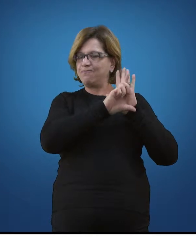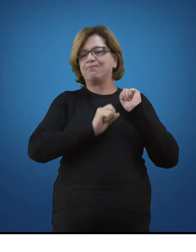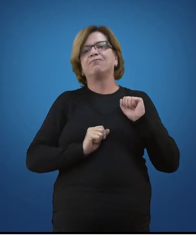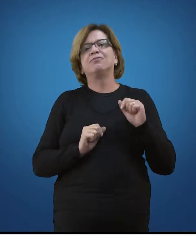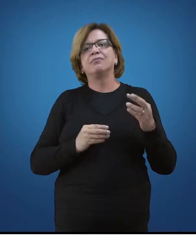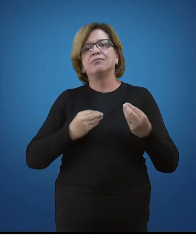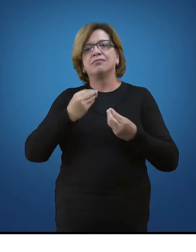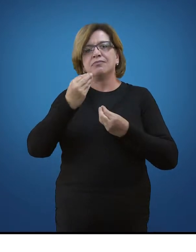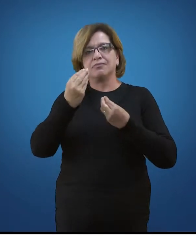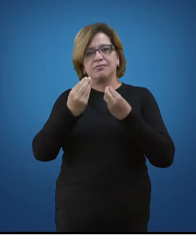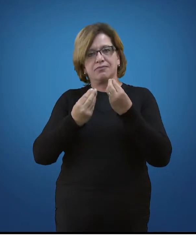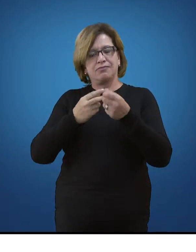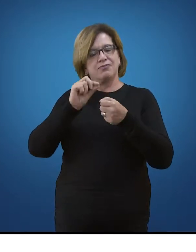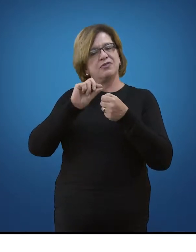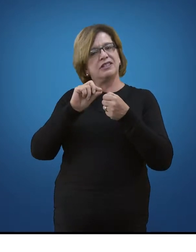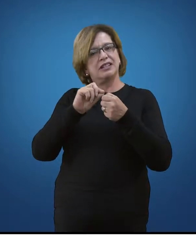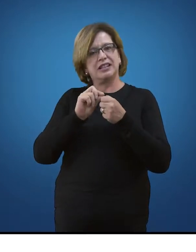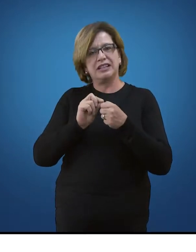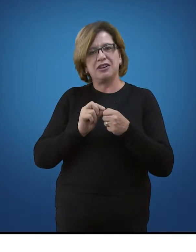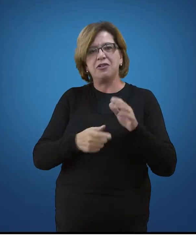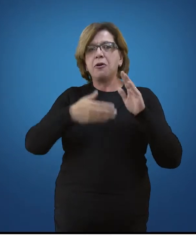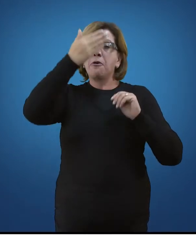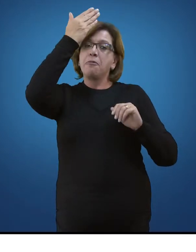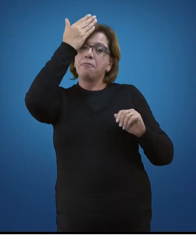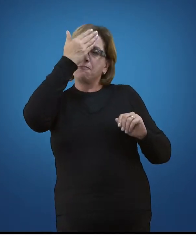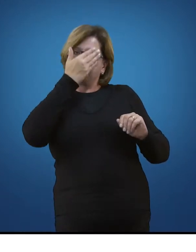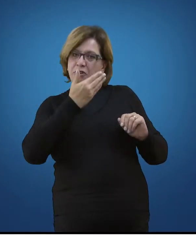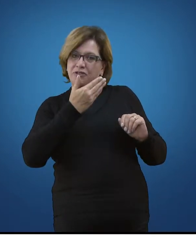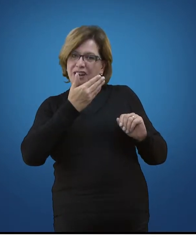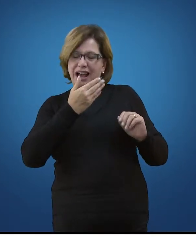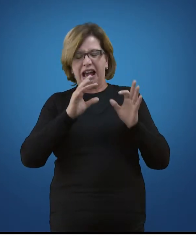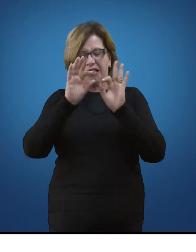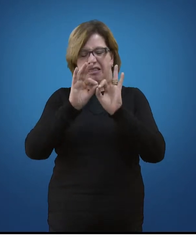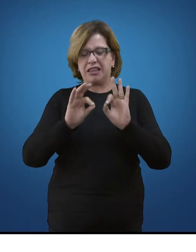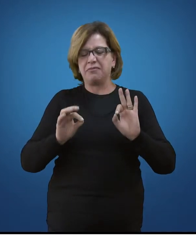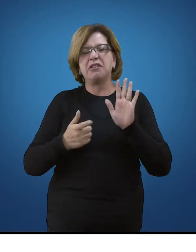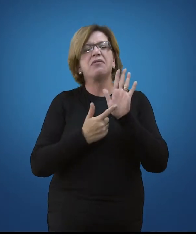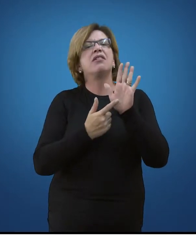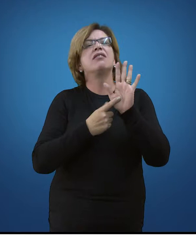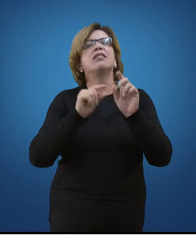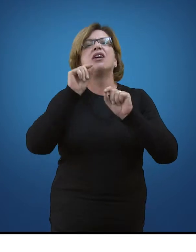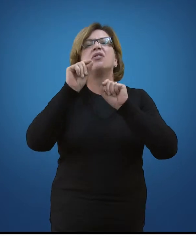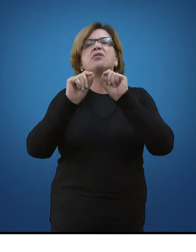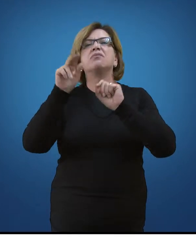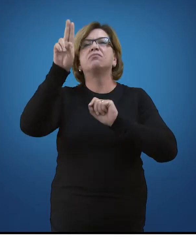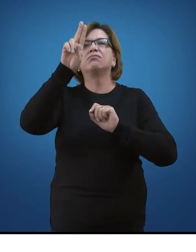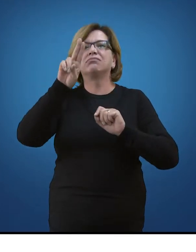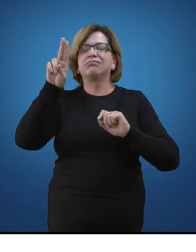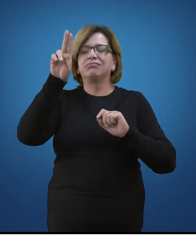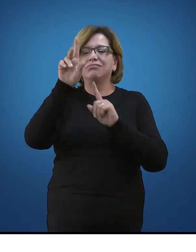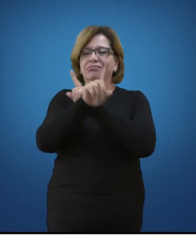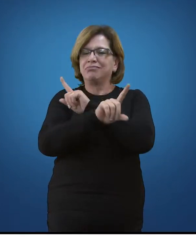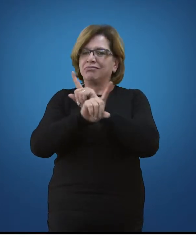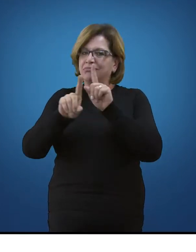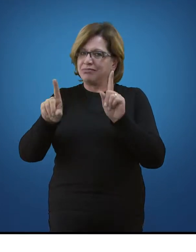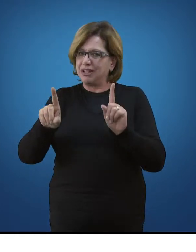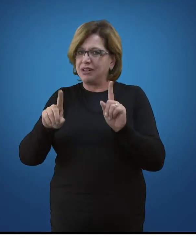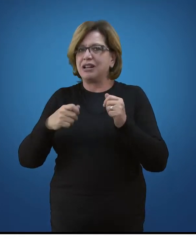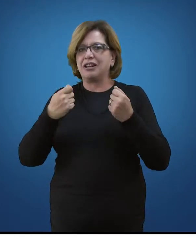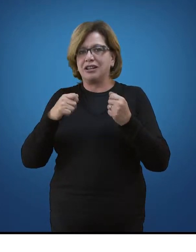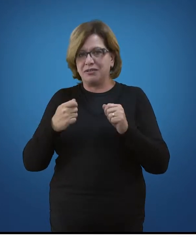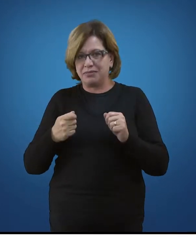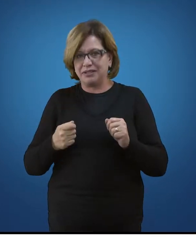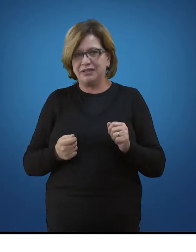administrativo. Essa prestação de contas não é pura e simplesmente dizer aonde eu gastei o dinheiro. Ela